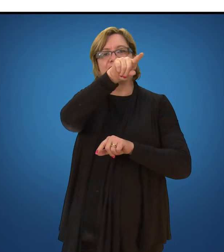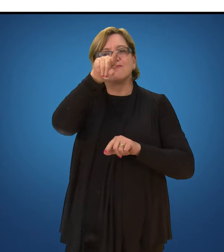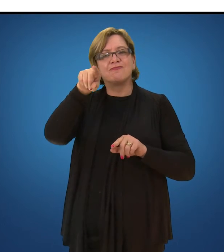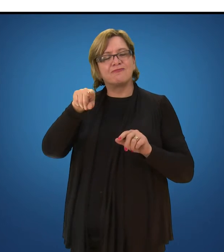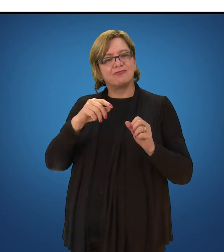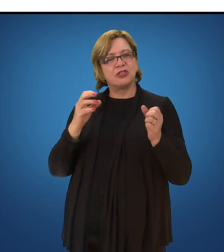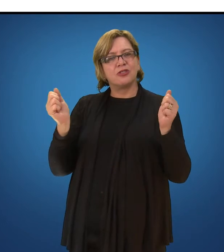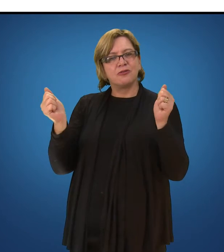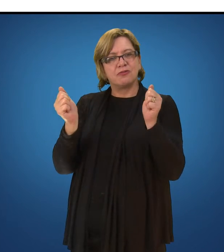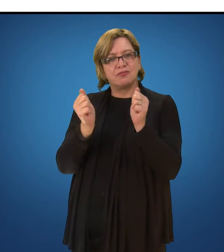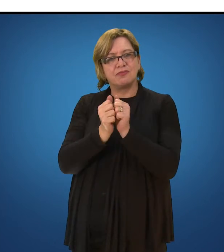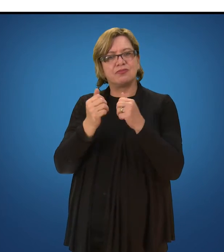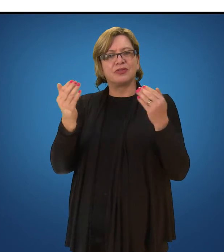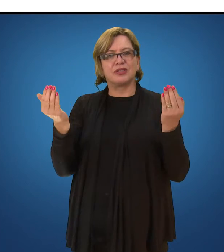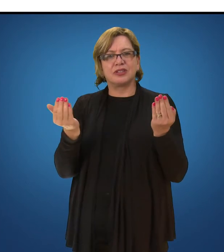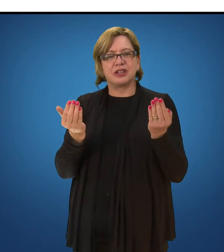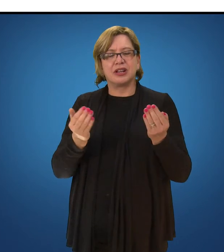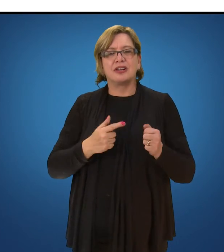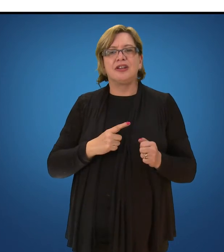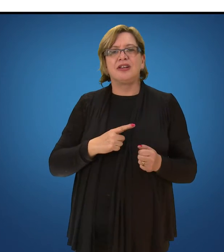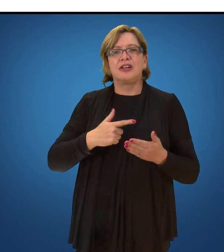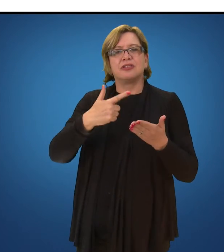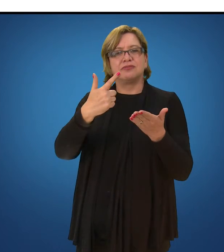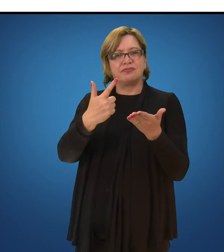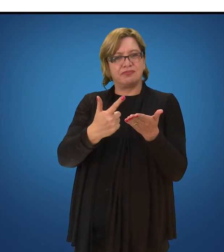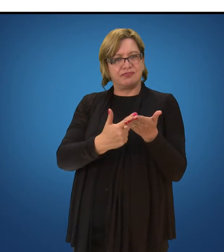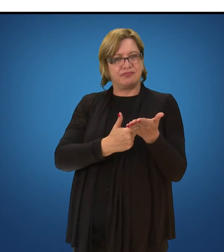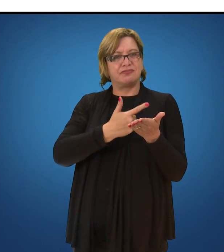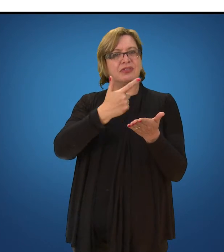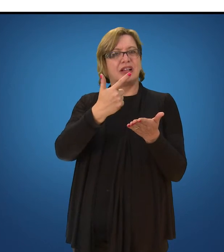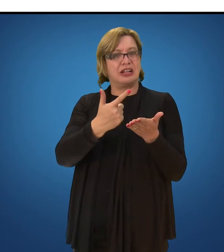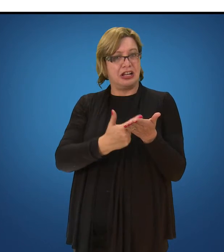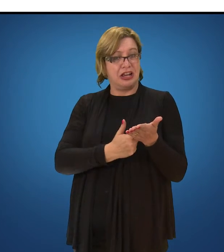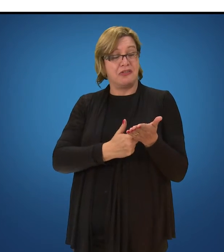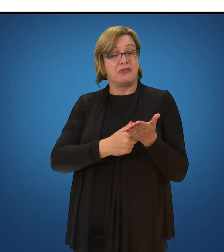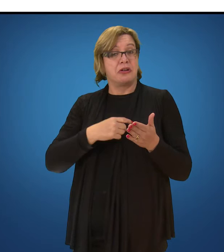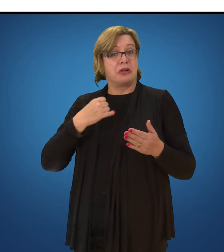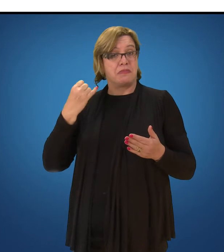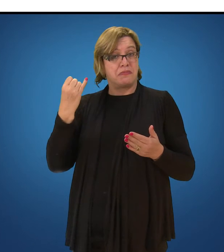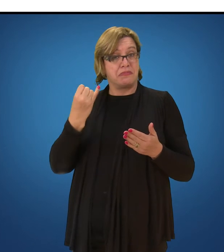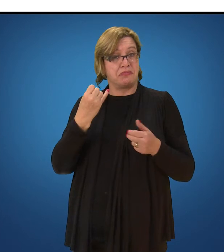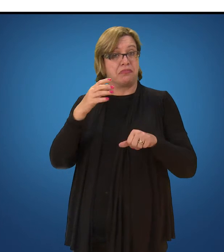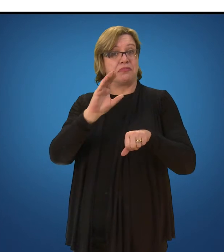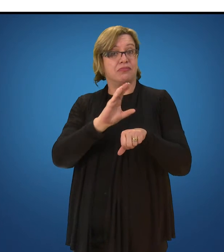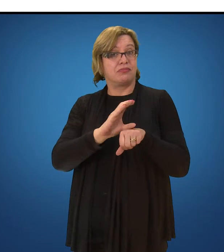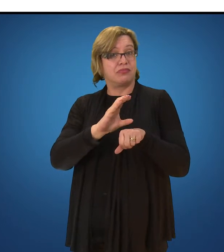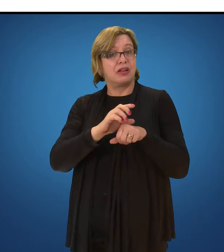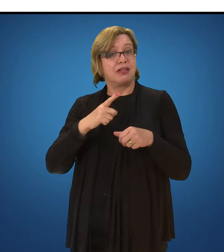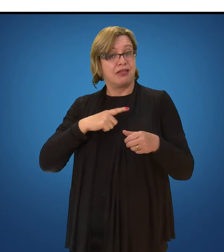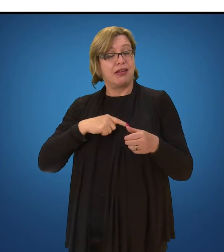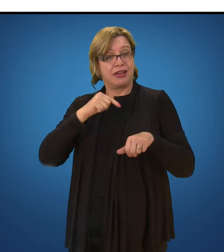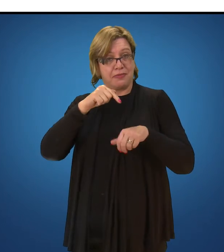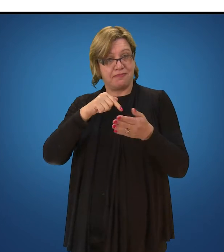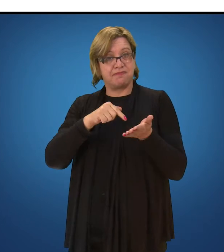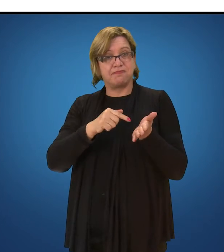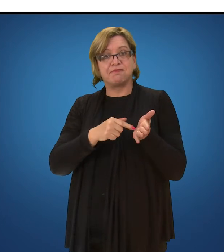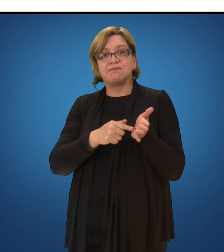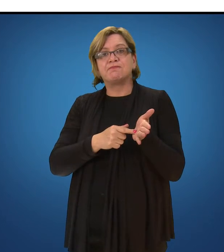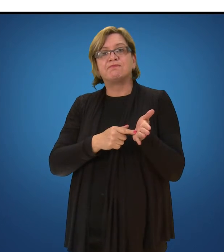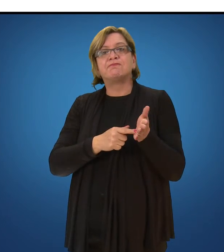está envolvido. No livro, que é o livro obrigatório do curso, esse que está aqui na minha mão, o livro